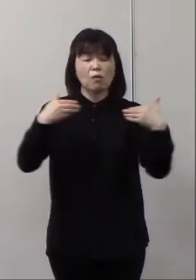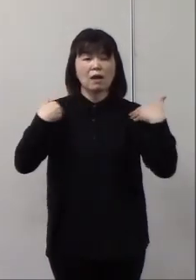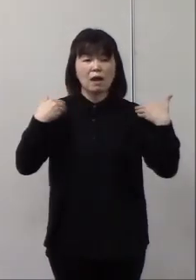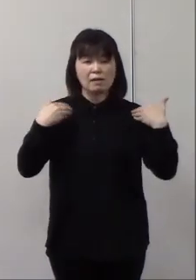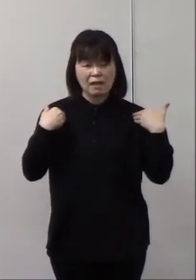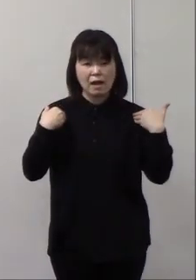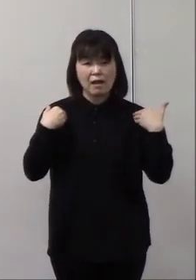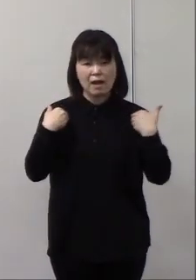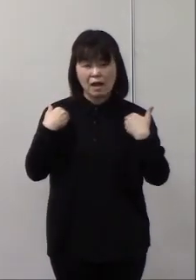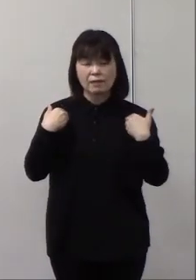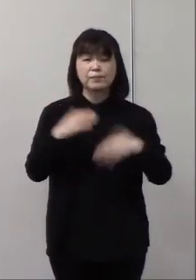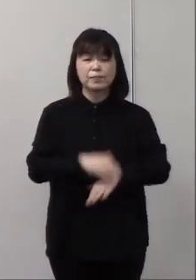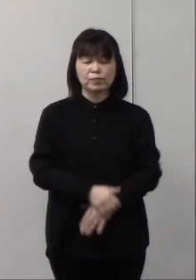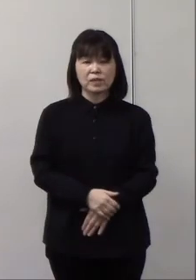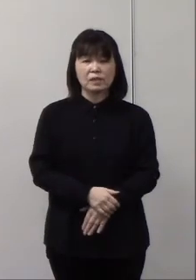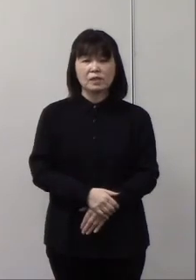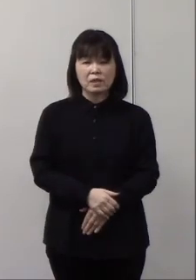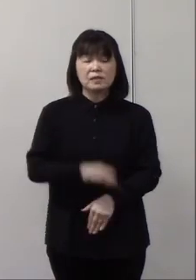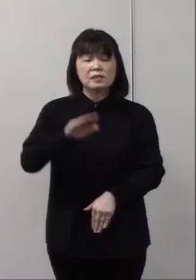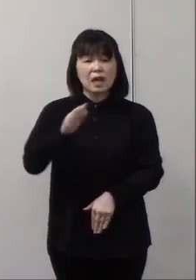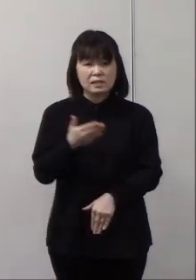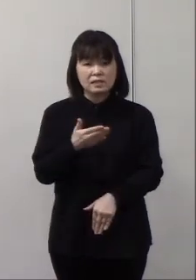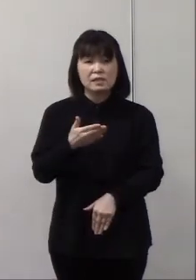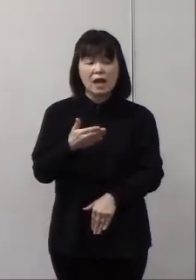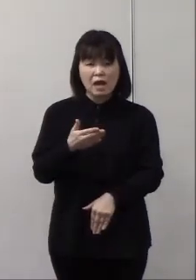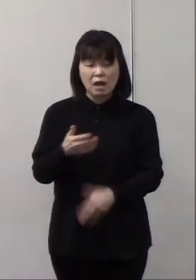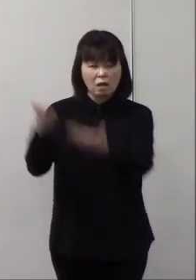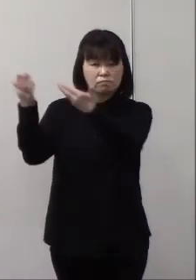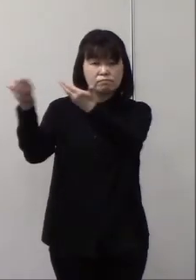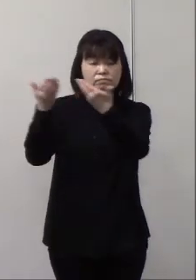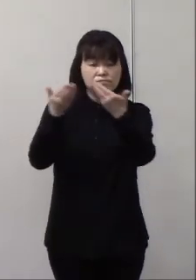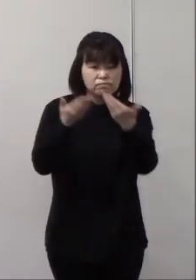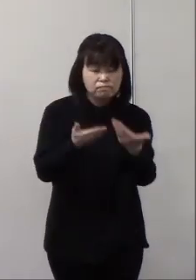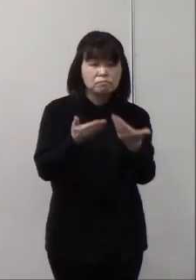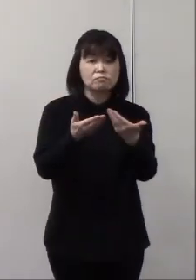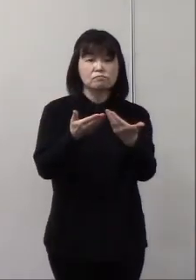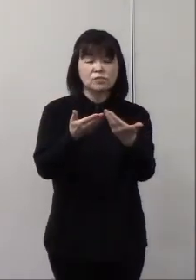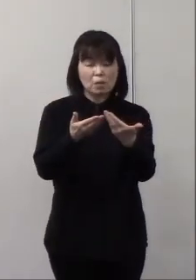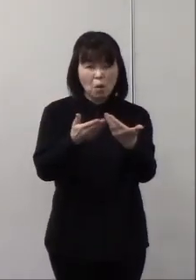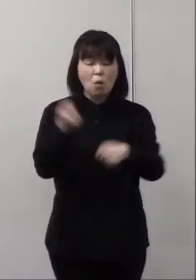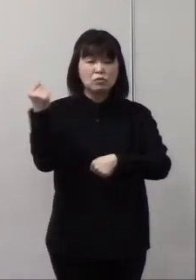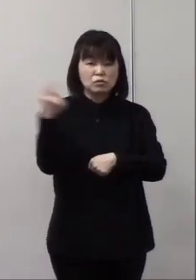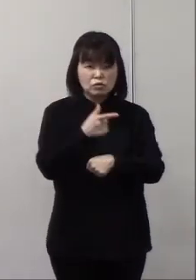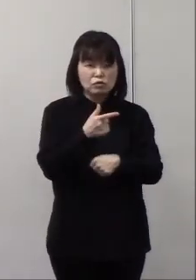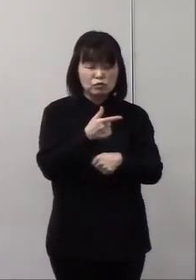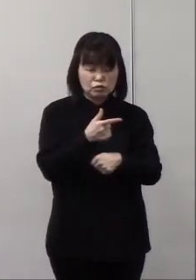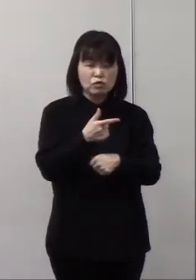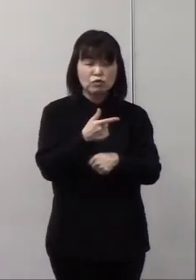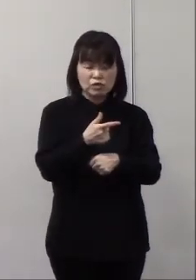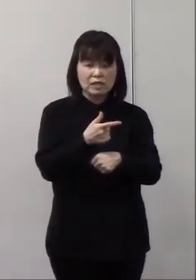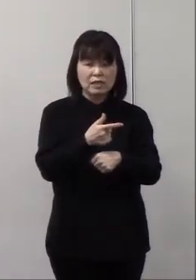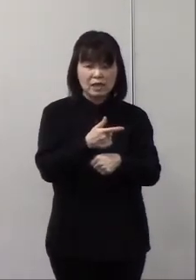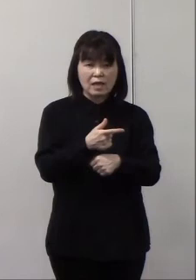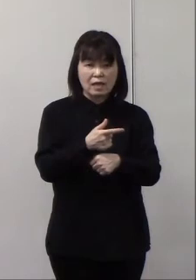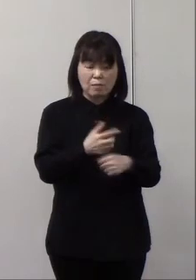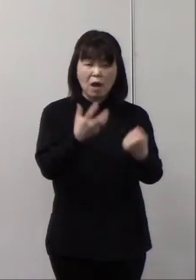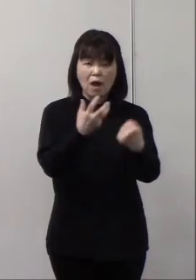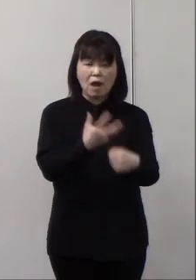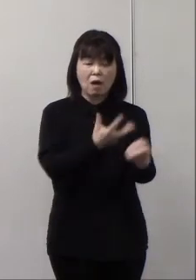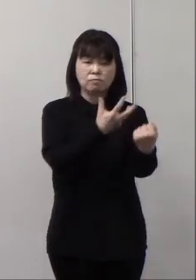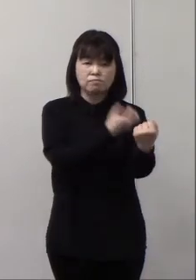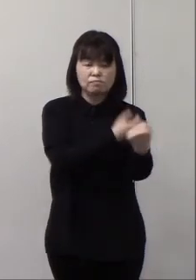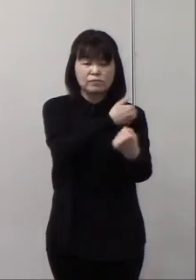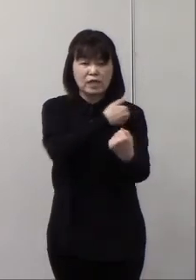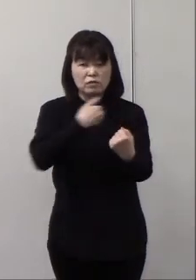が来ても対応できるようにという準備を進めてきたところですが、河野大臣のコメント等を見ており